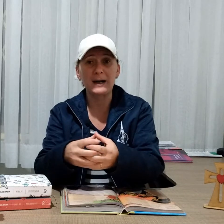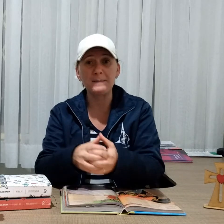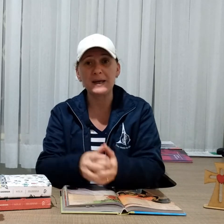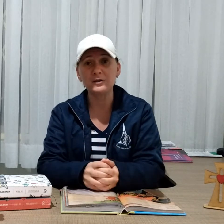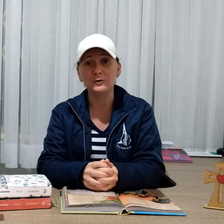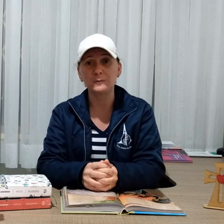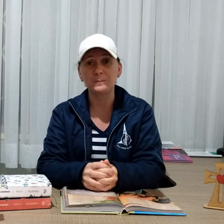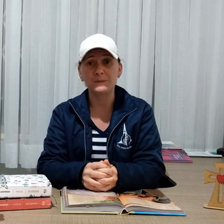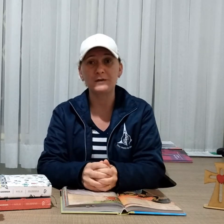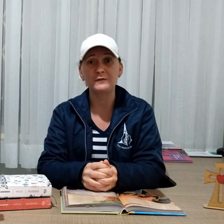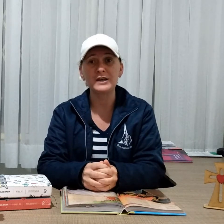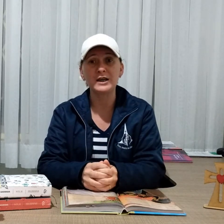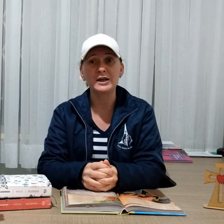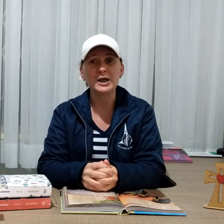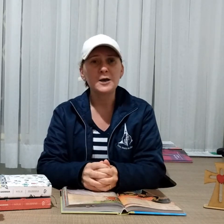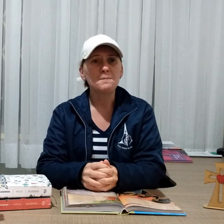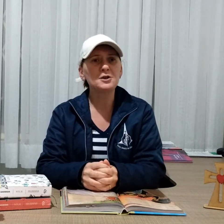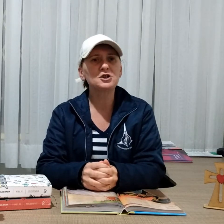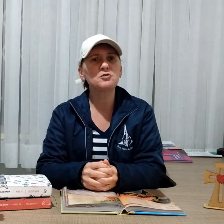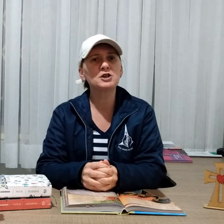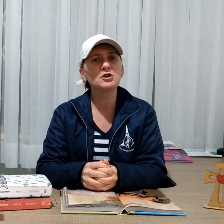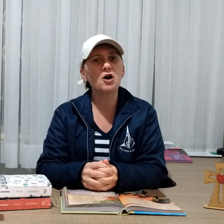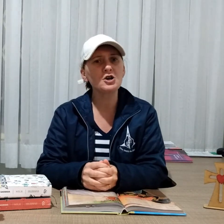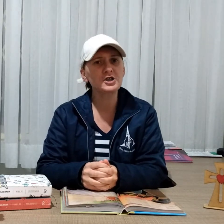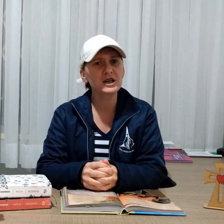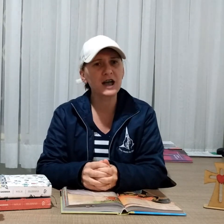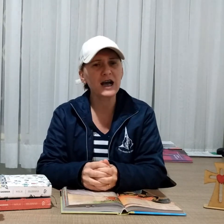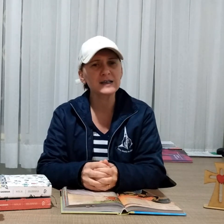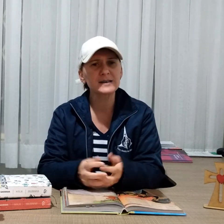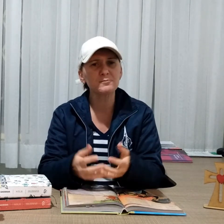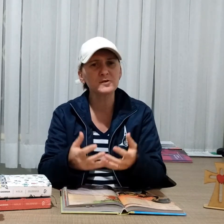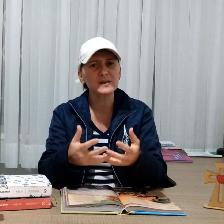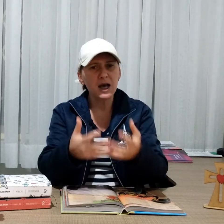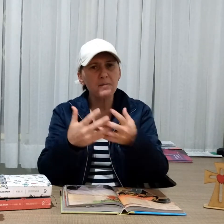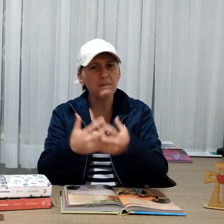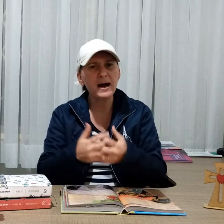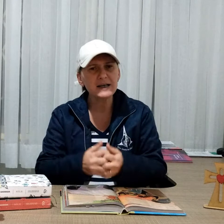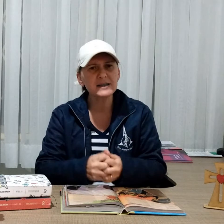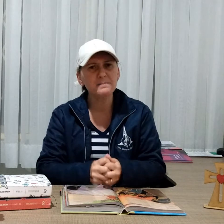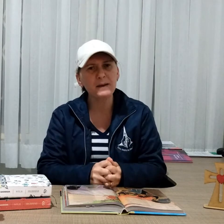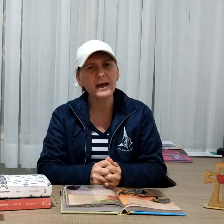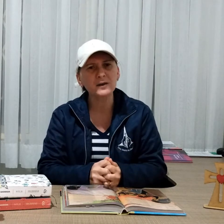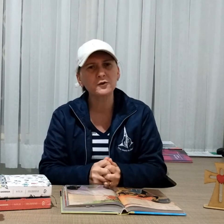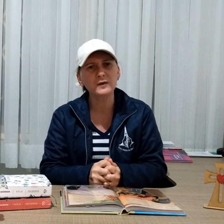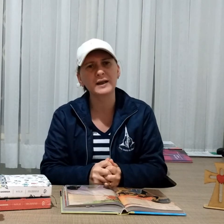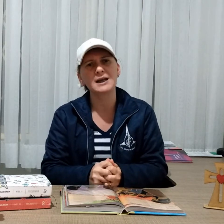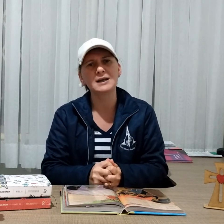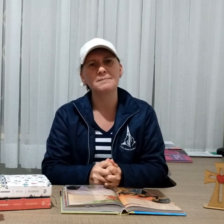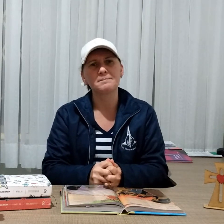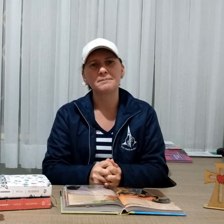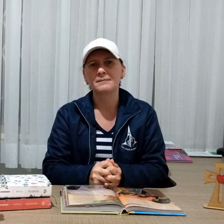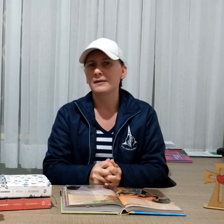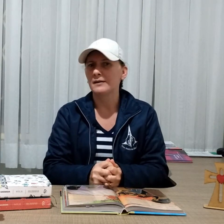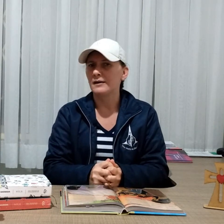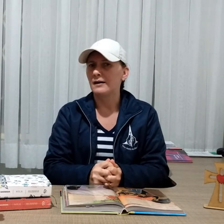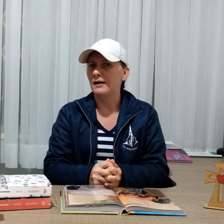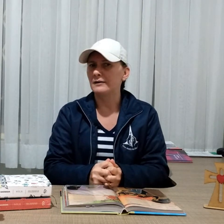do pagamento da vinha, pediu que nós chegássemos mais perto dele.